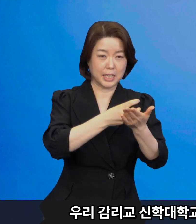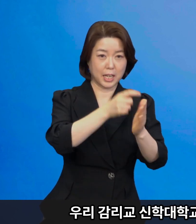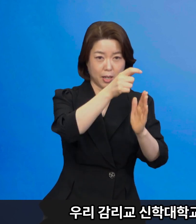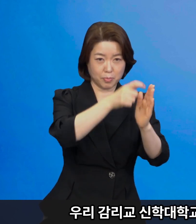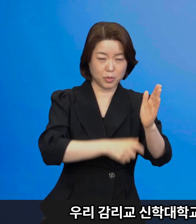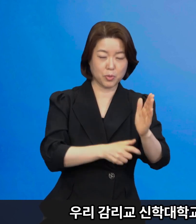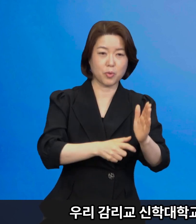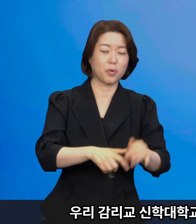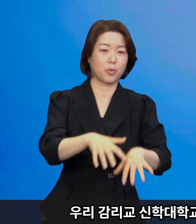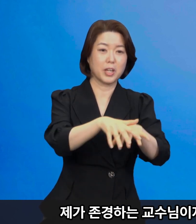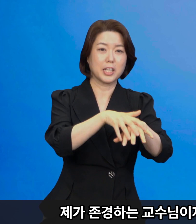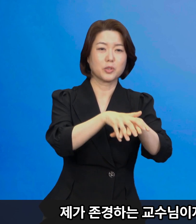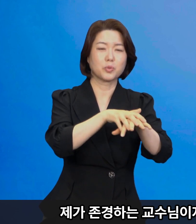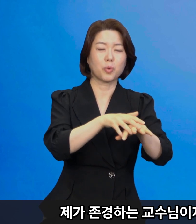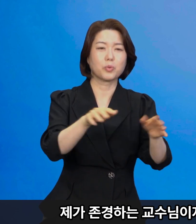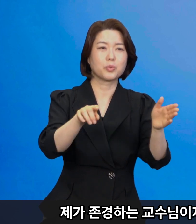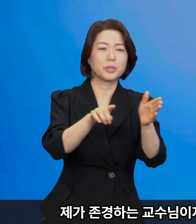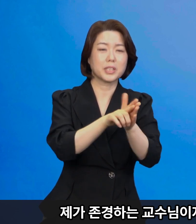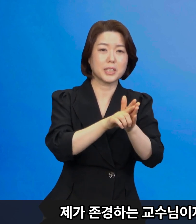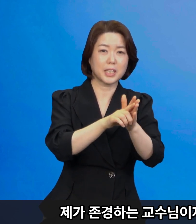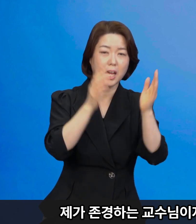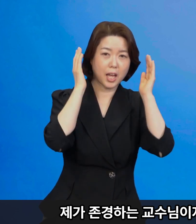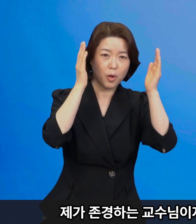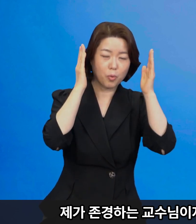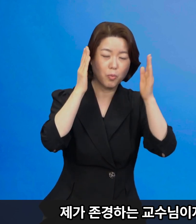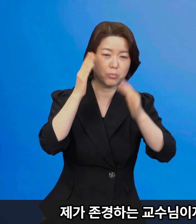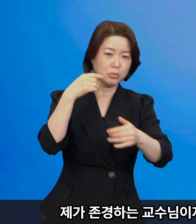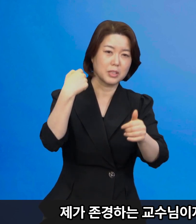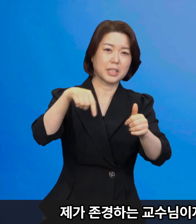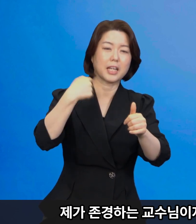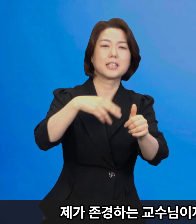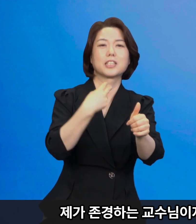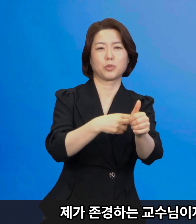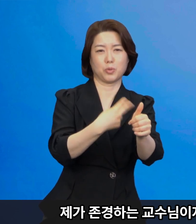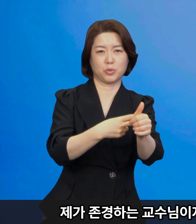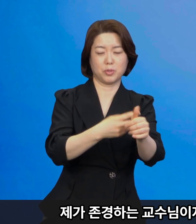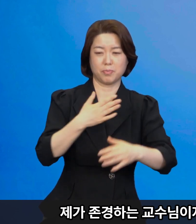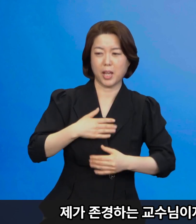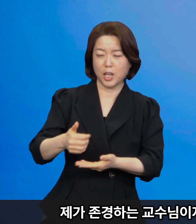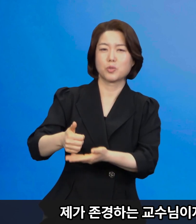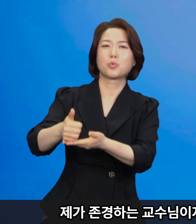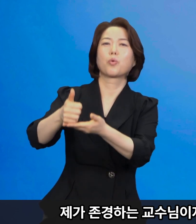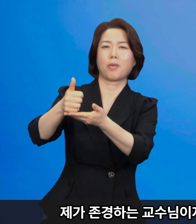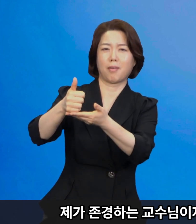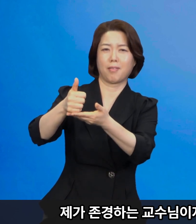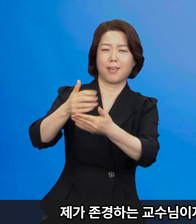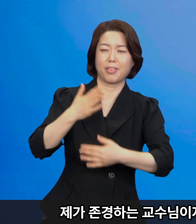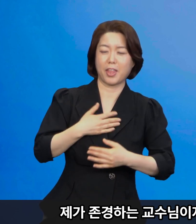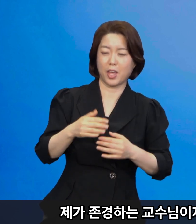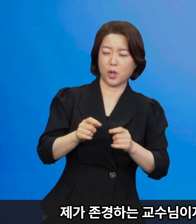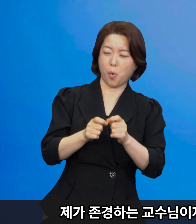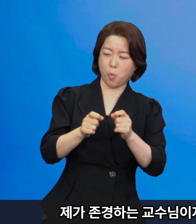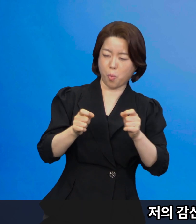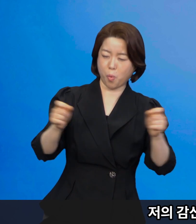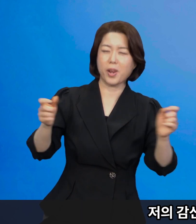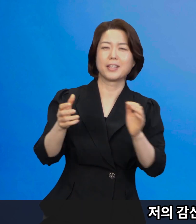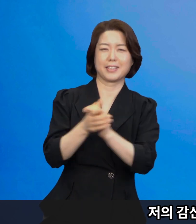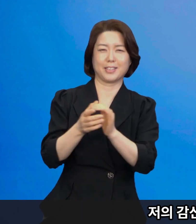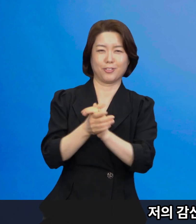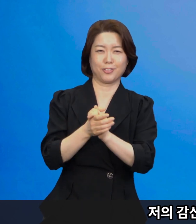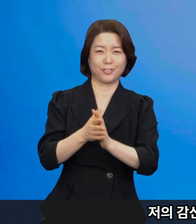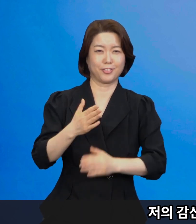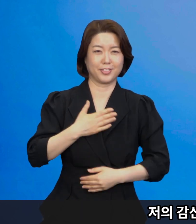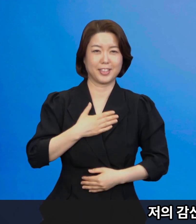신학대학교의 조직신학 교수님이십니다. 교수님, 제가 존경하는 교수님이자 사실은 저희 오랜 친구입니다.